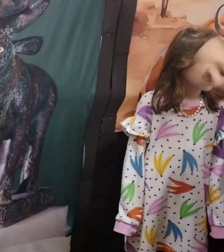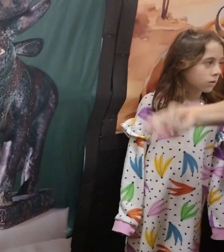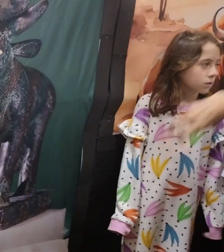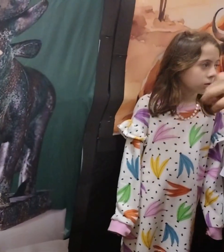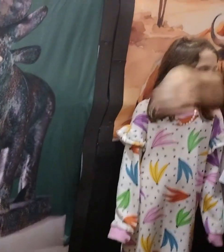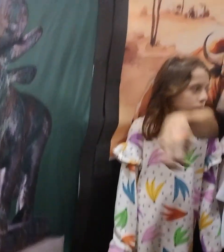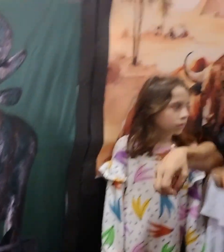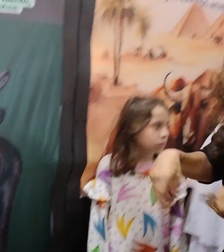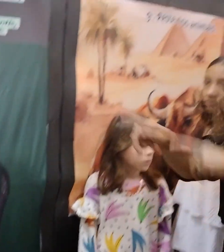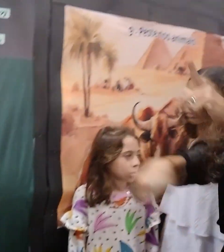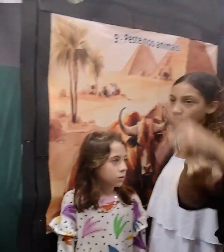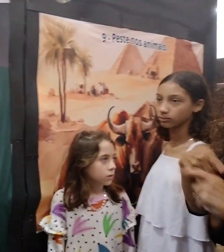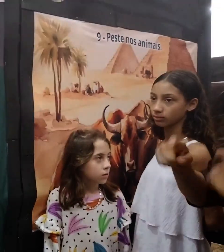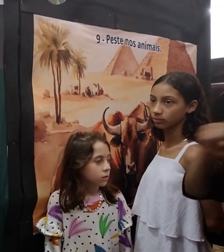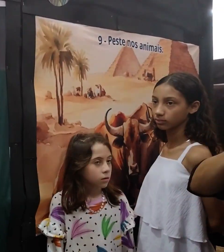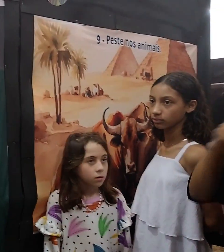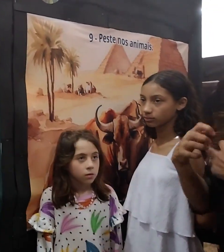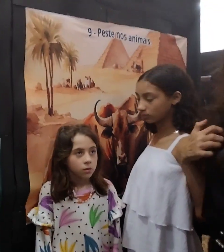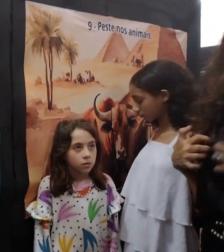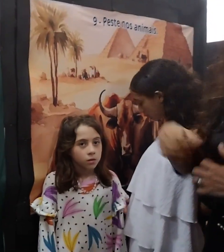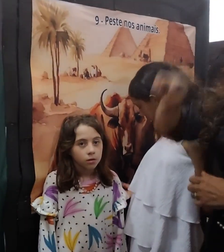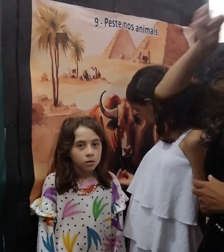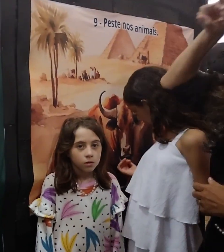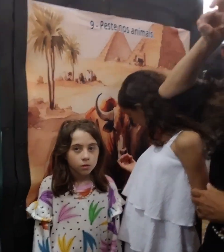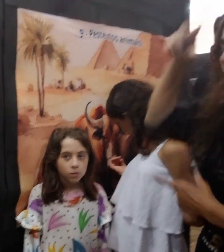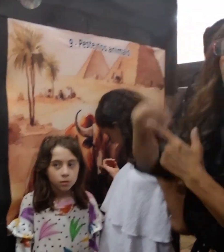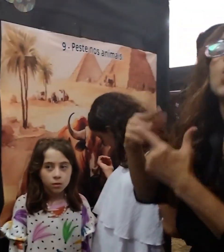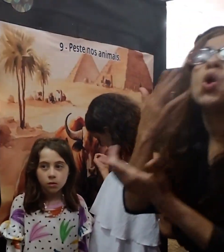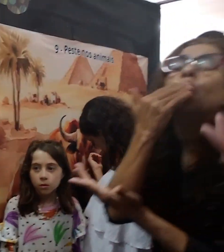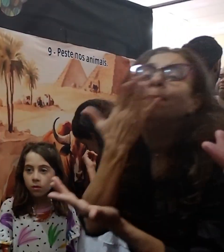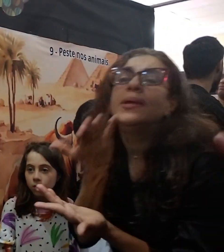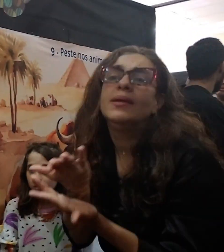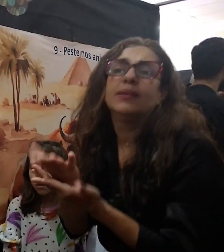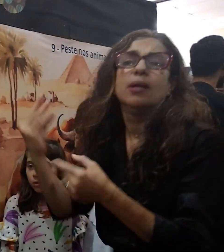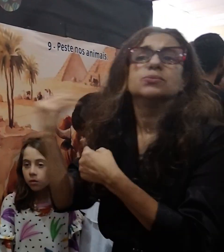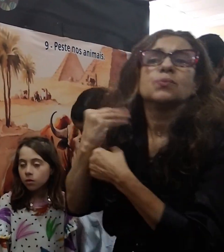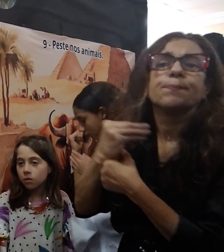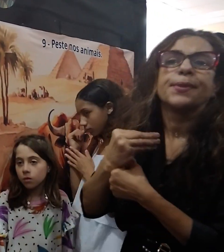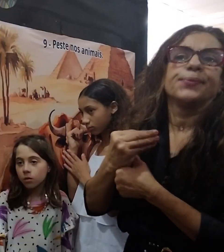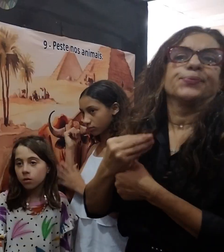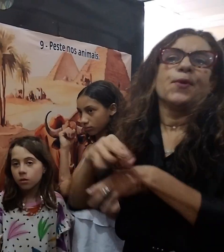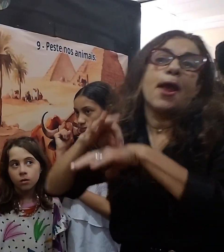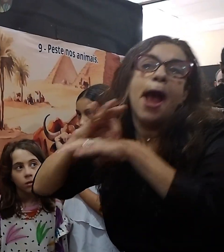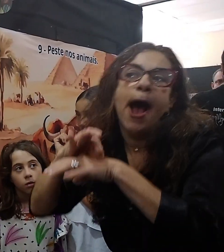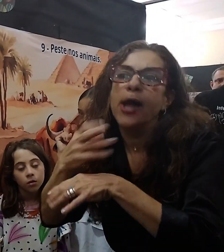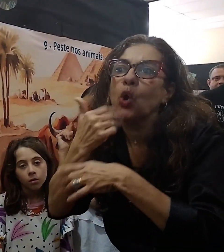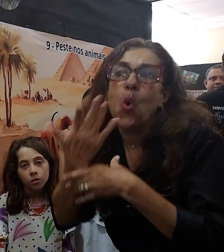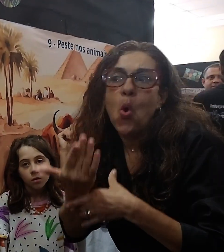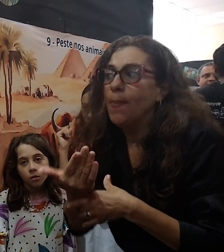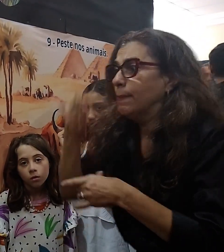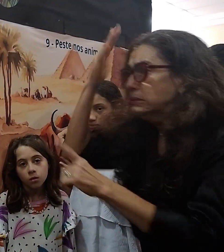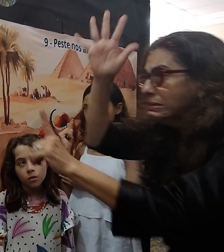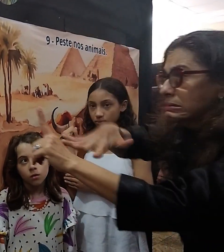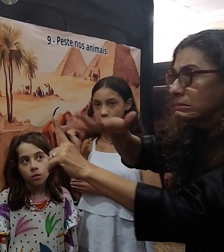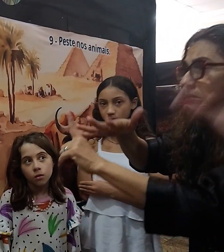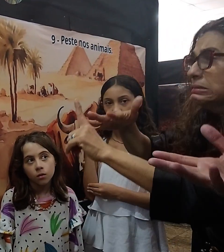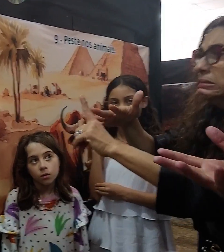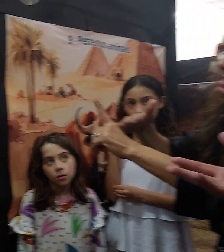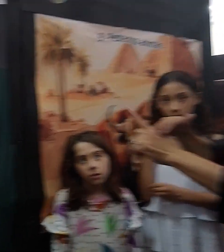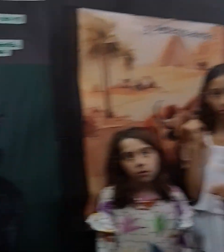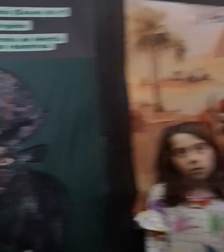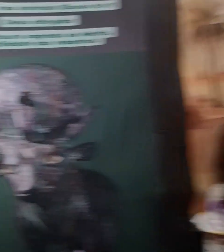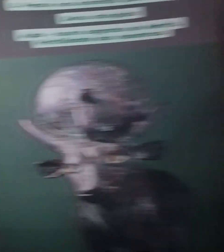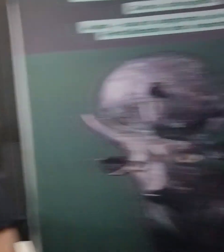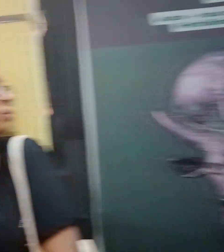Egito sofre muito, porque os animais era onde vinha grande parte dos mantimentos do povo egípcio naquela época. E o coração